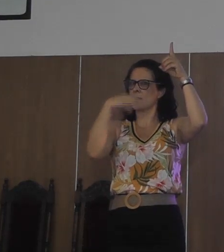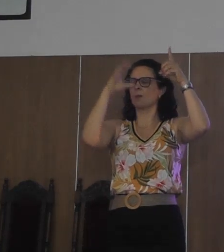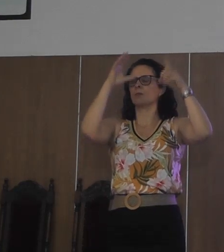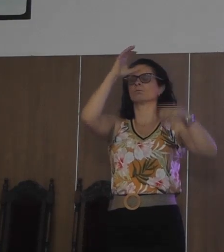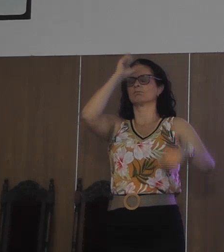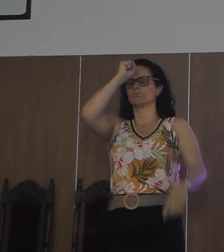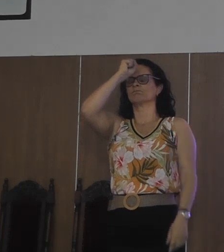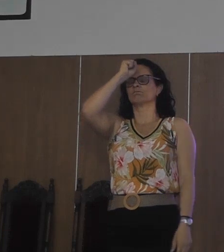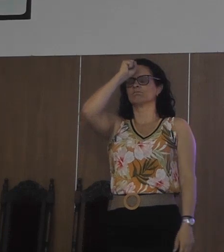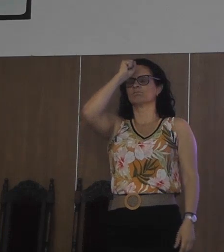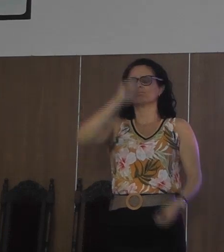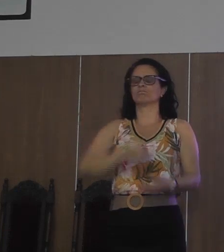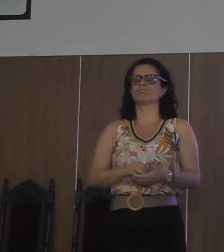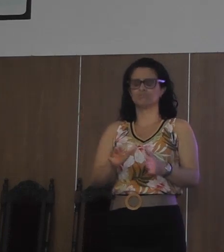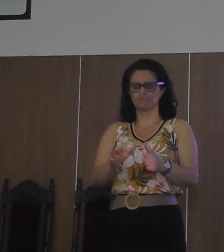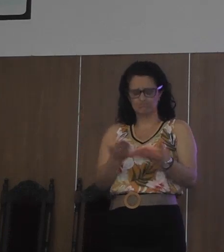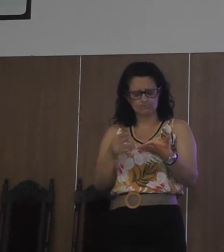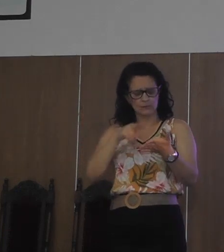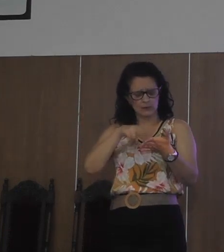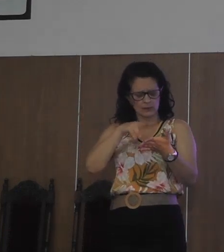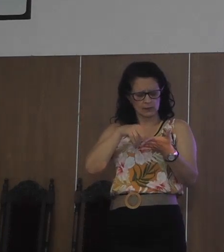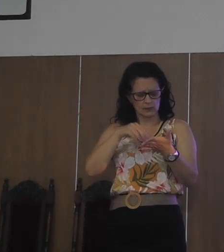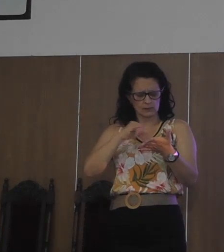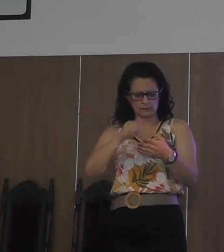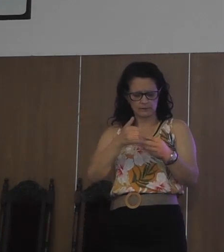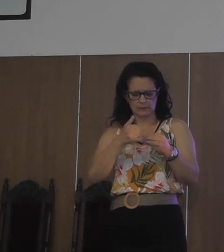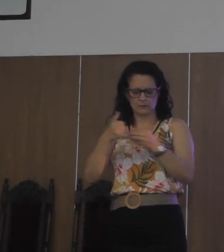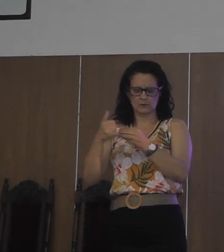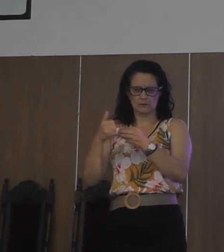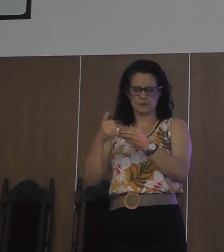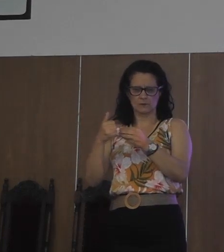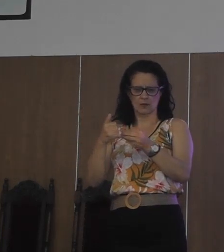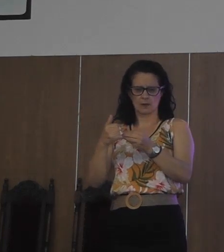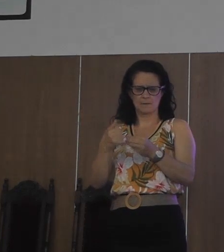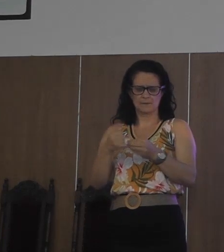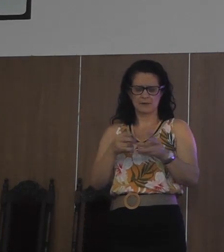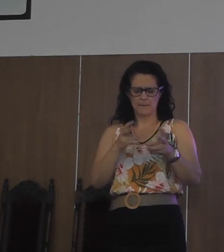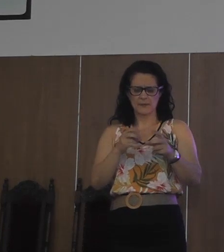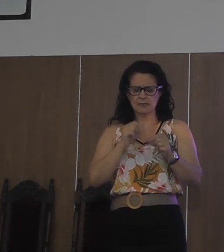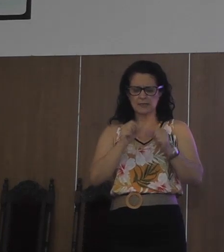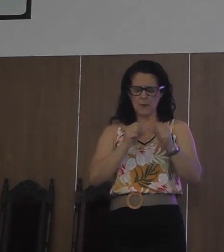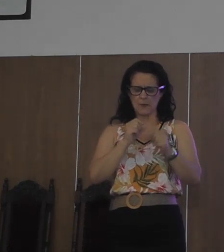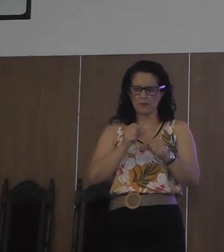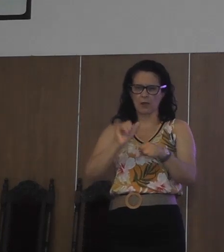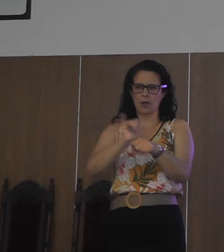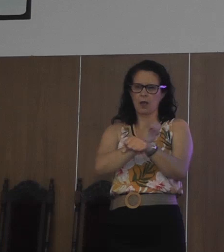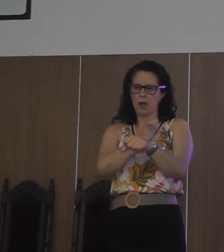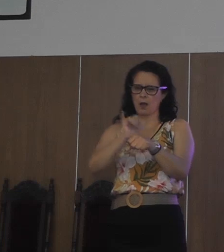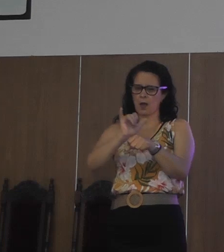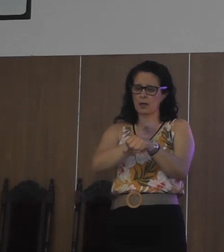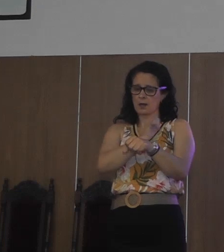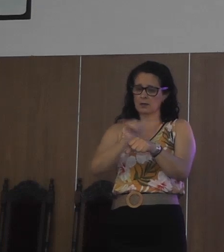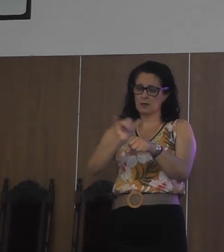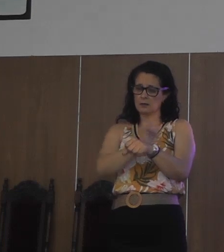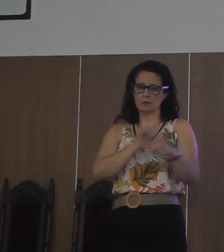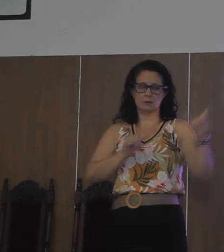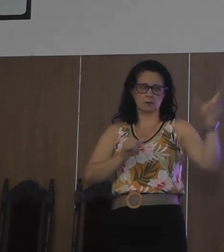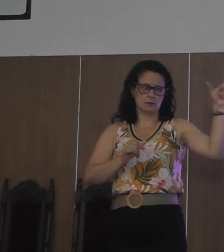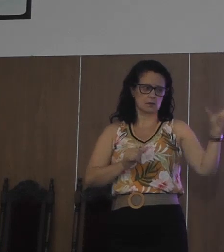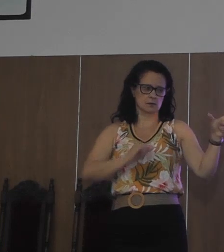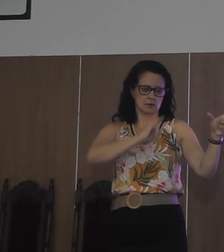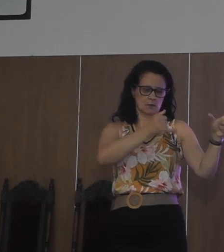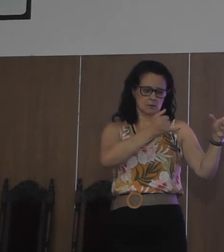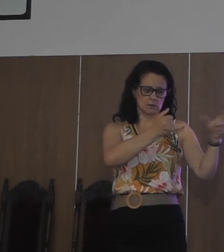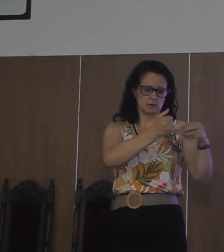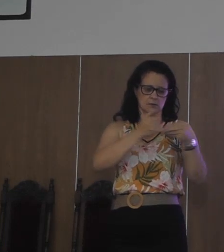Ao ler esse texto de Josué, nós vamos ter noção de algumas características desse homem.